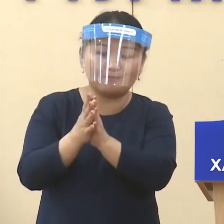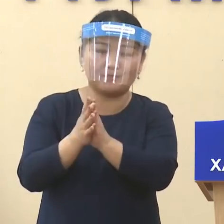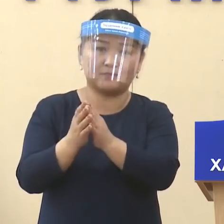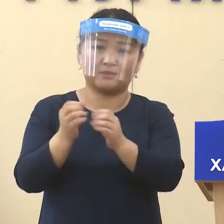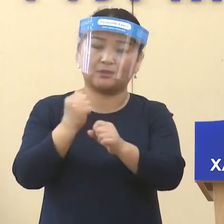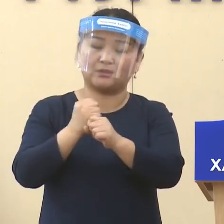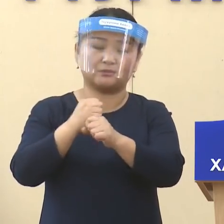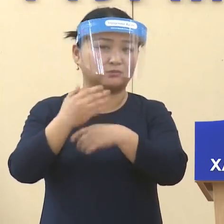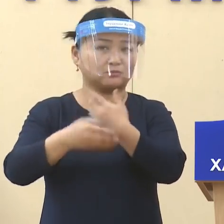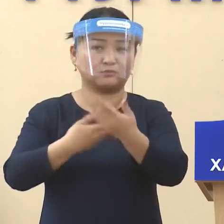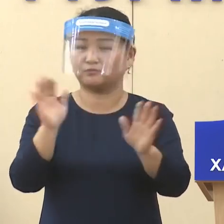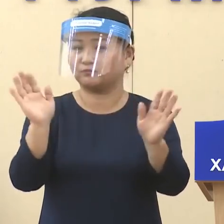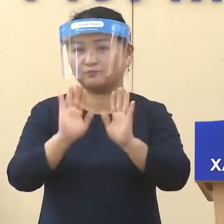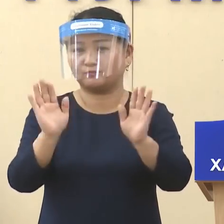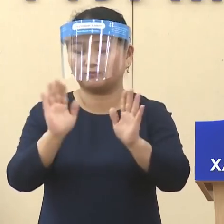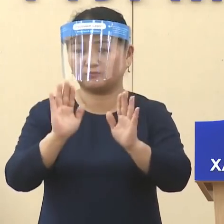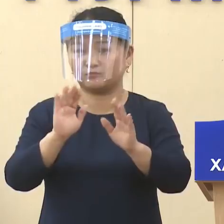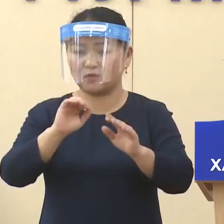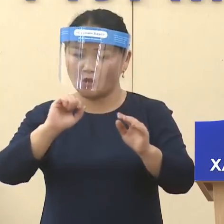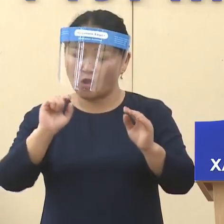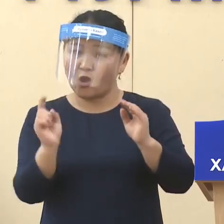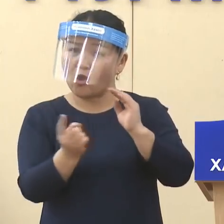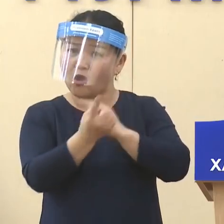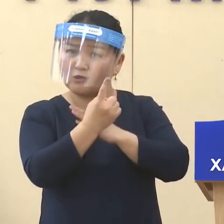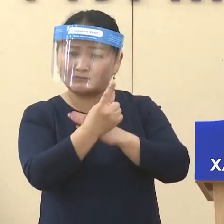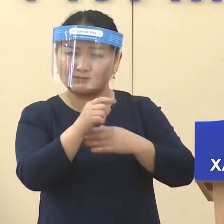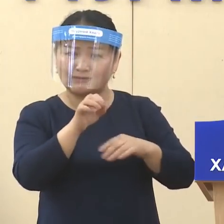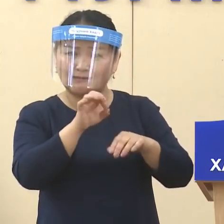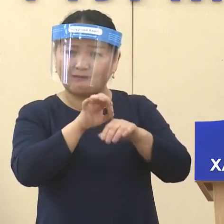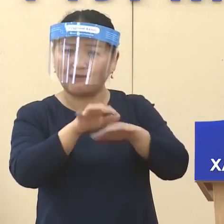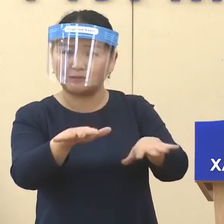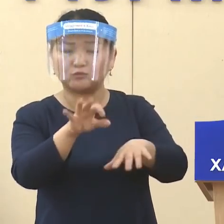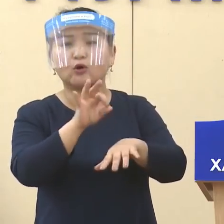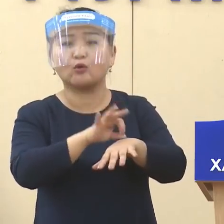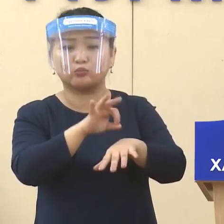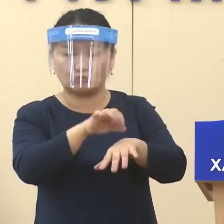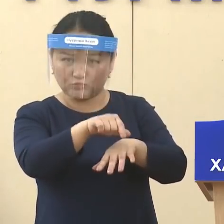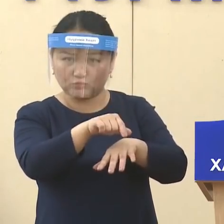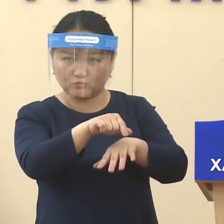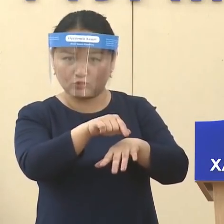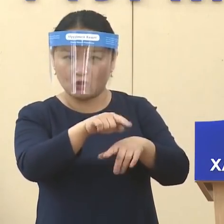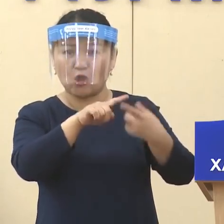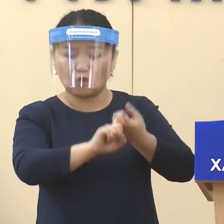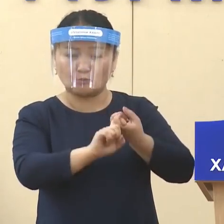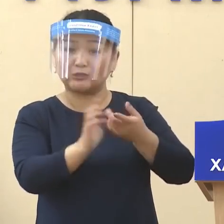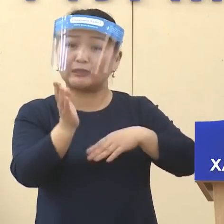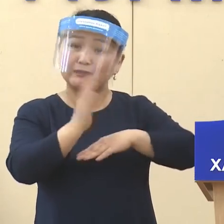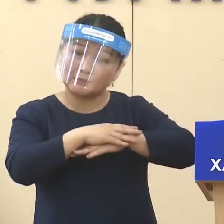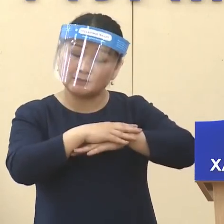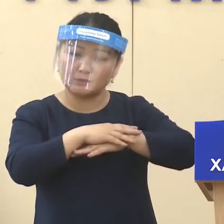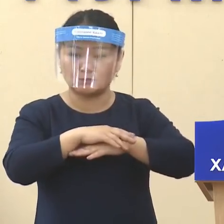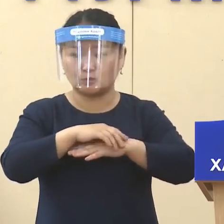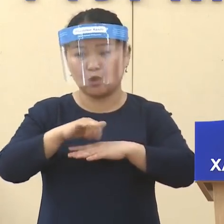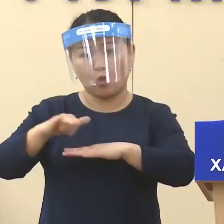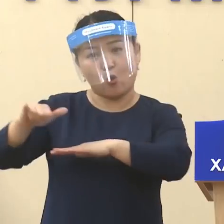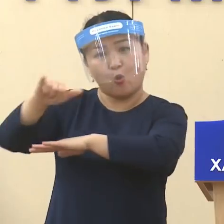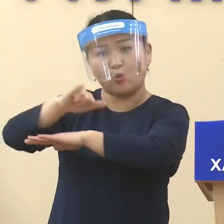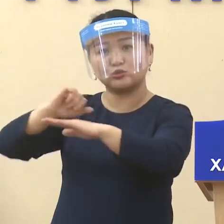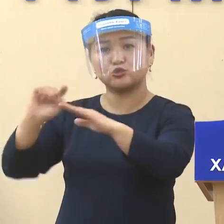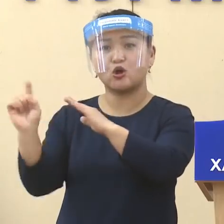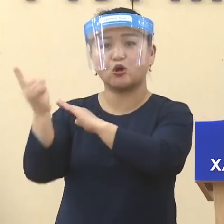үед онц халдвартай өвчнөөр нас барсан тохиолдолд шууд одоо олон онцгой комиссийн шийдвэрээр ажлын